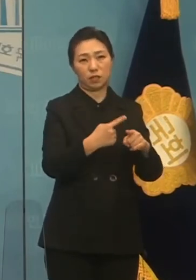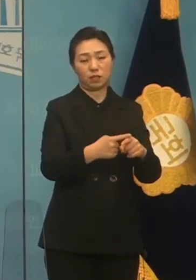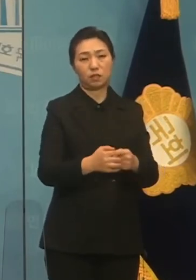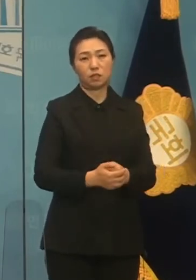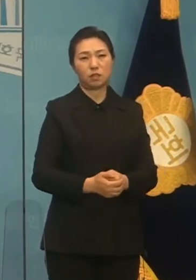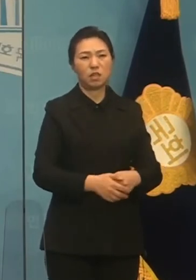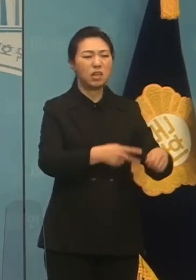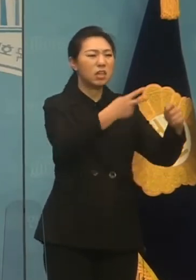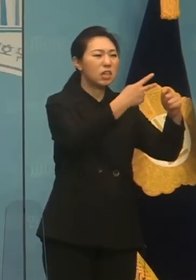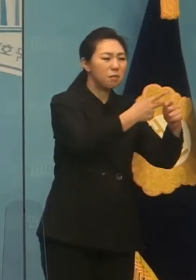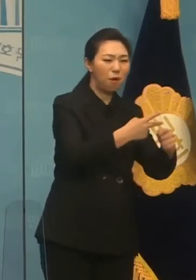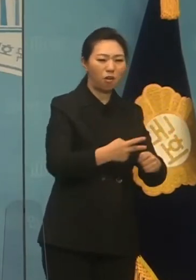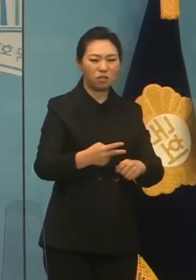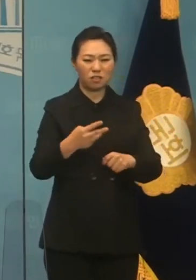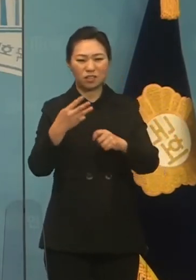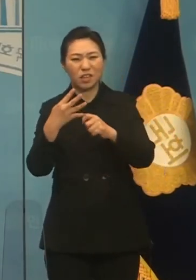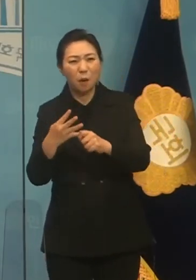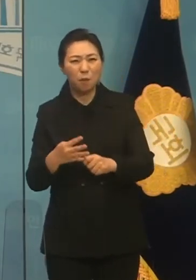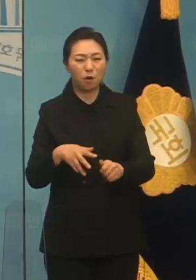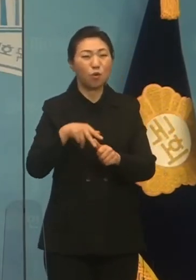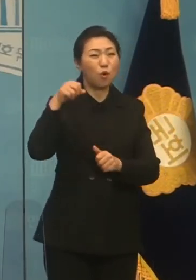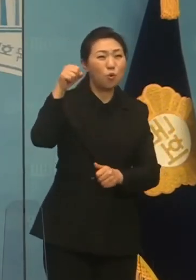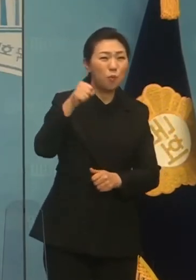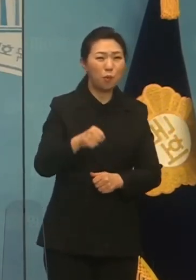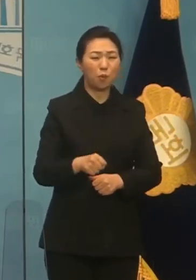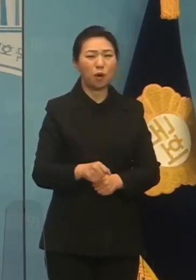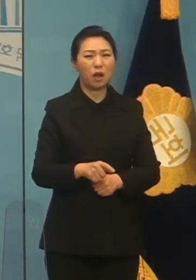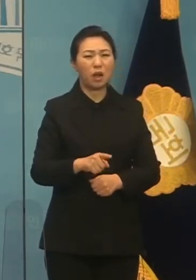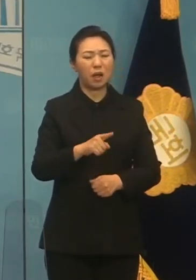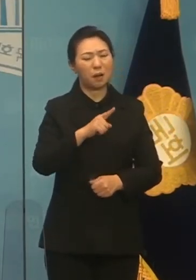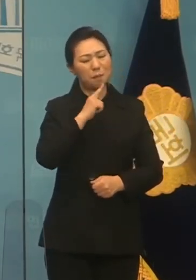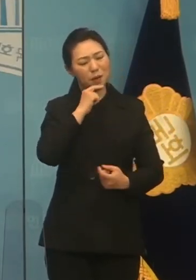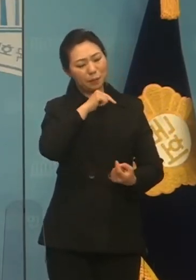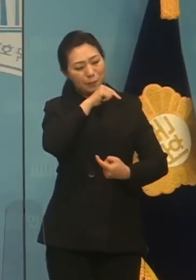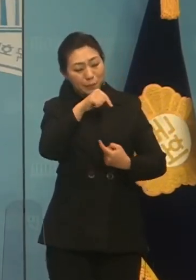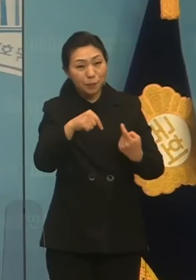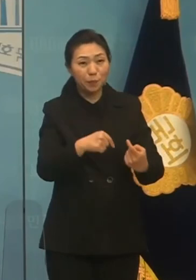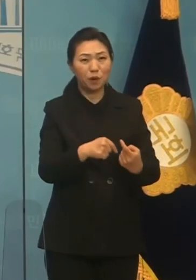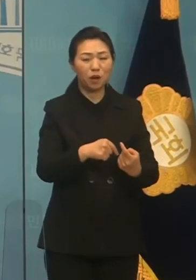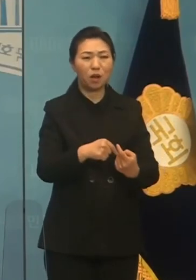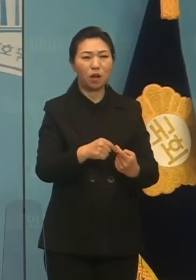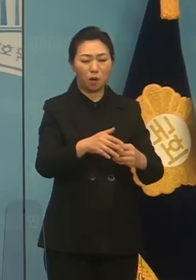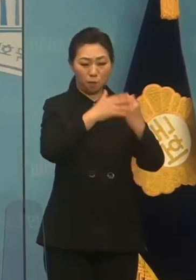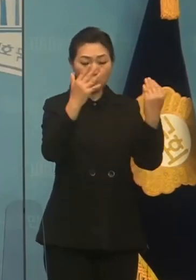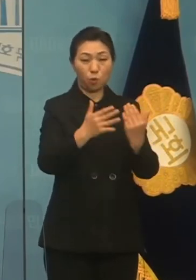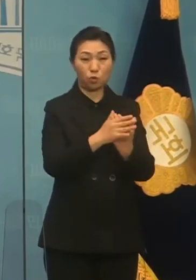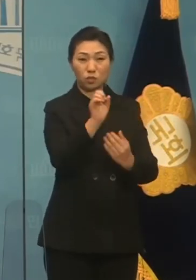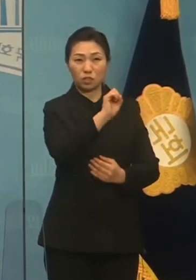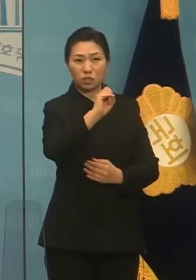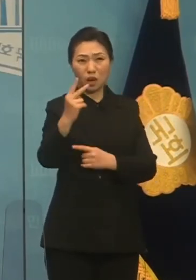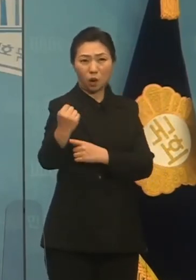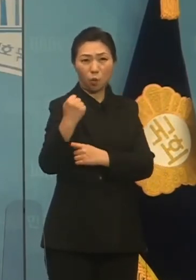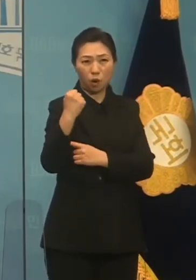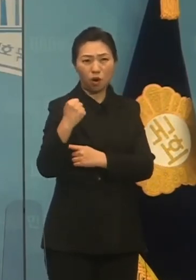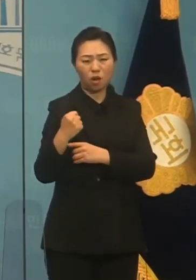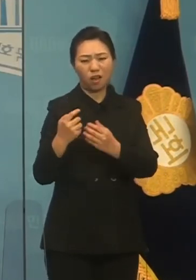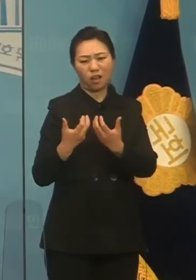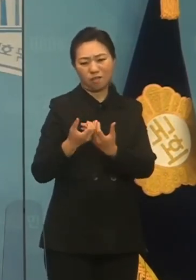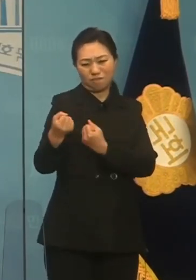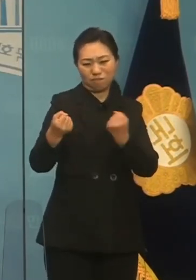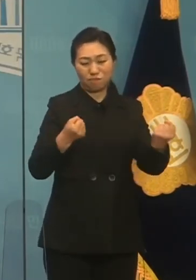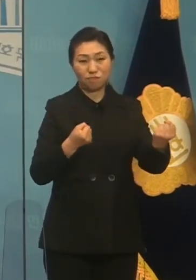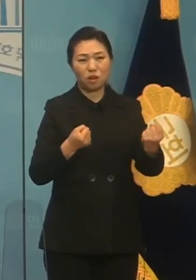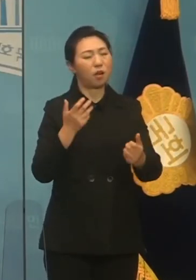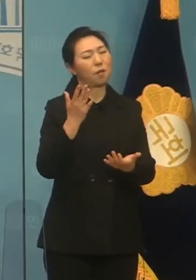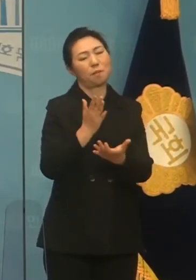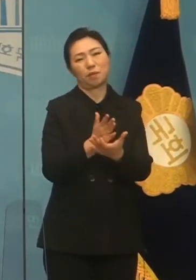2번, 4번 갈라치며 전체 야권의 결집을 방해하는 일은 이제 없어져야